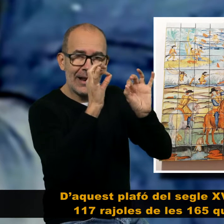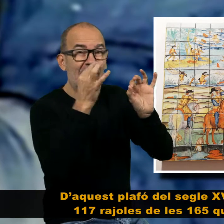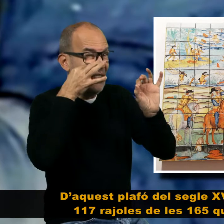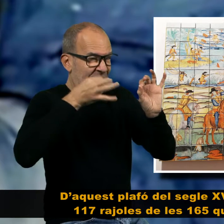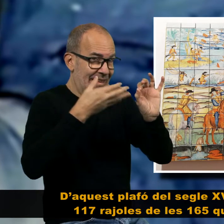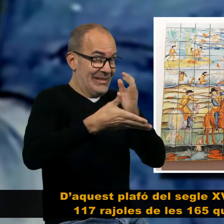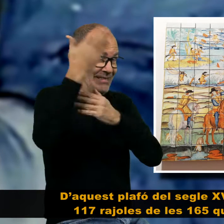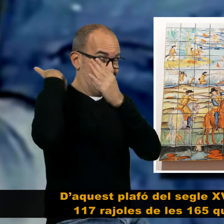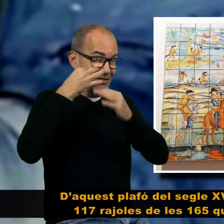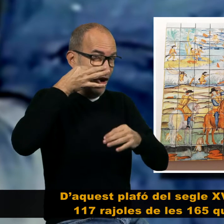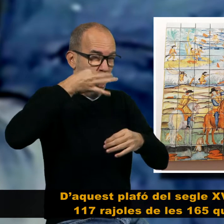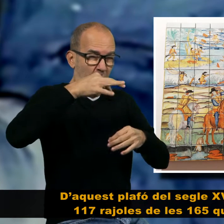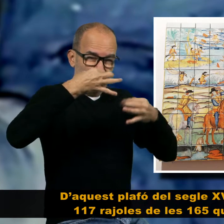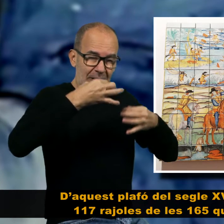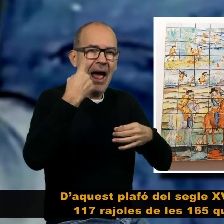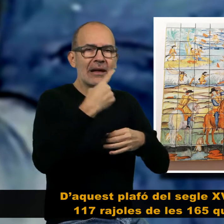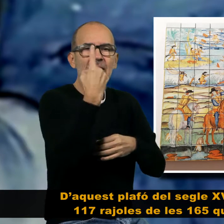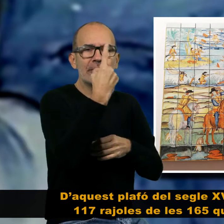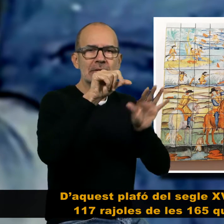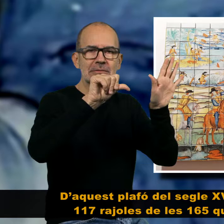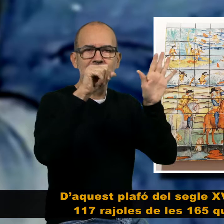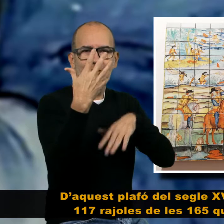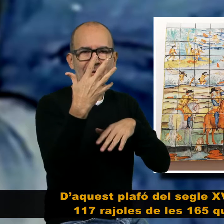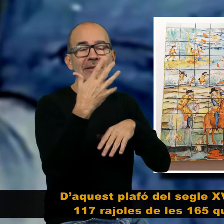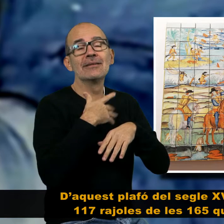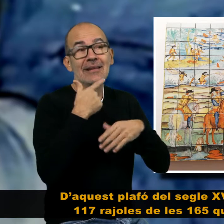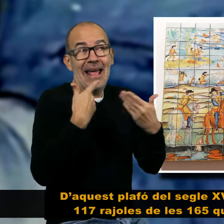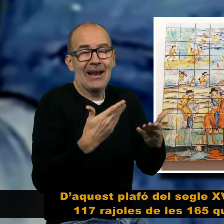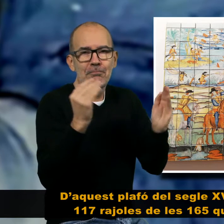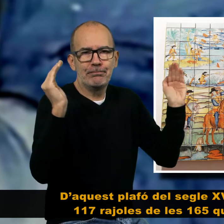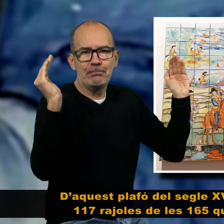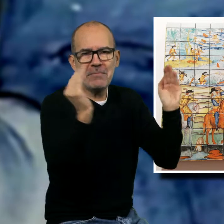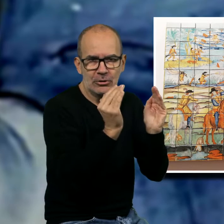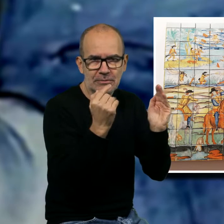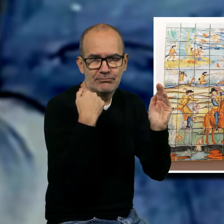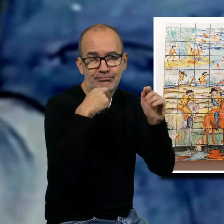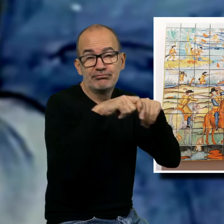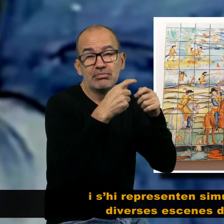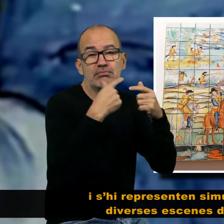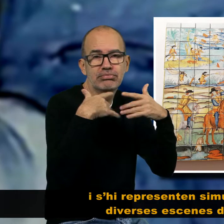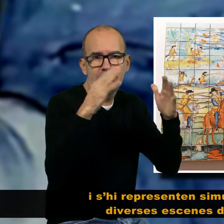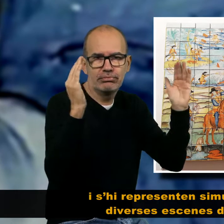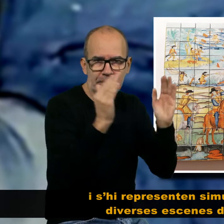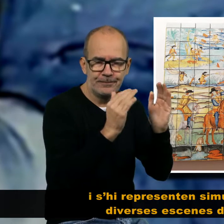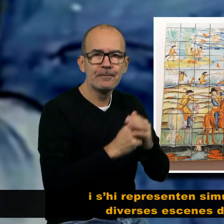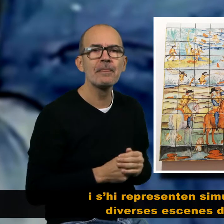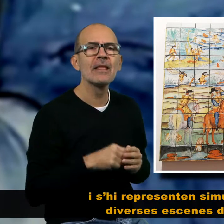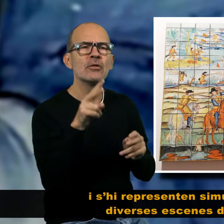D'aquest plafó del segle XVII es conserven 117 rajoles de les 165 que deuria tenir i